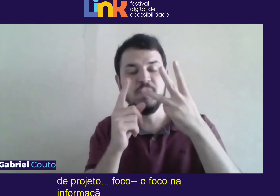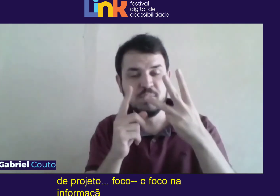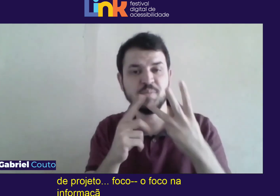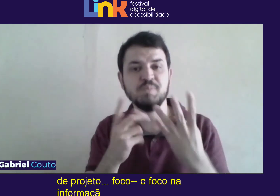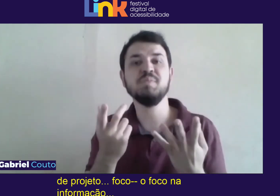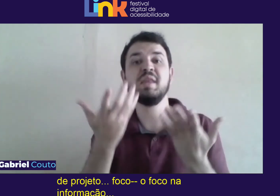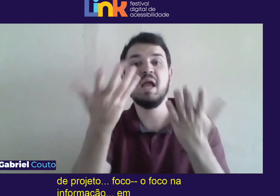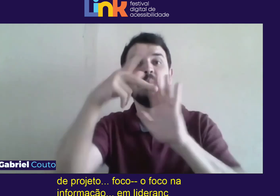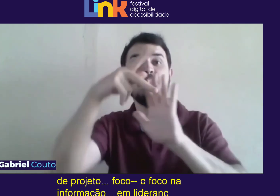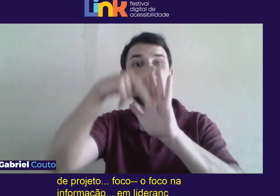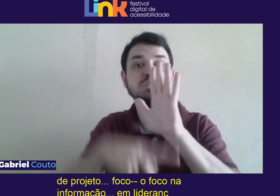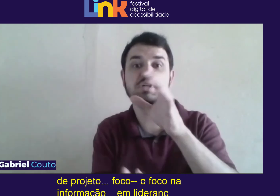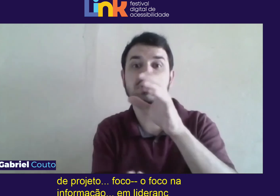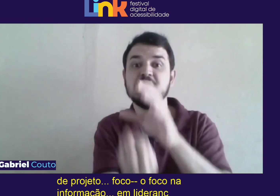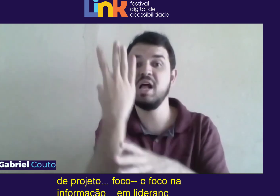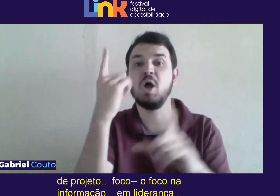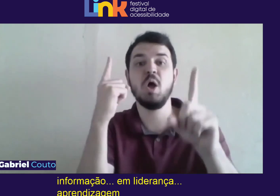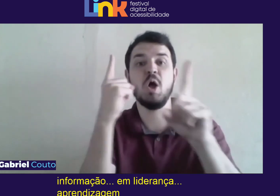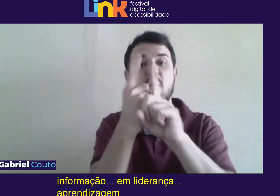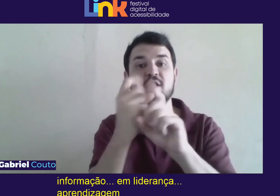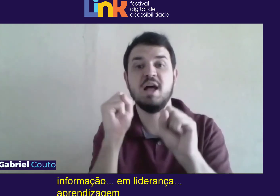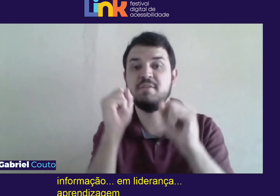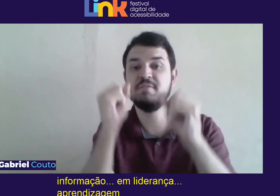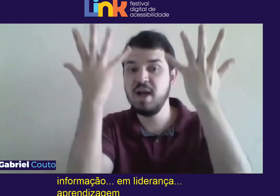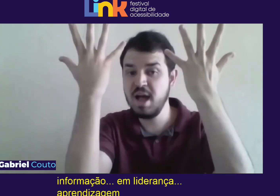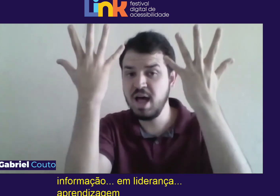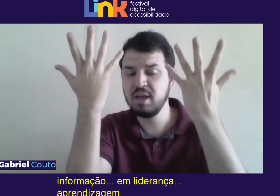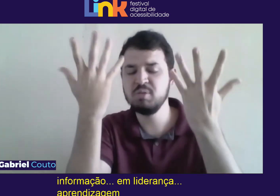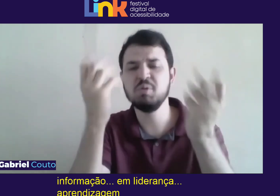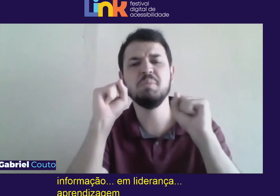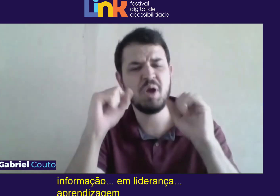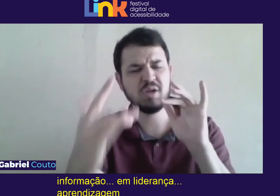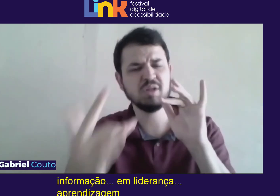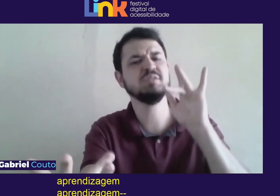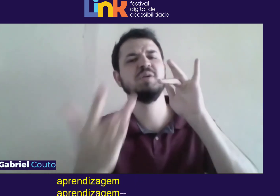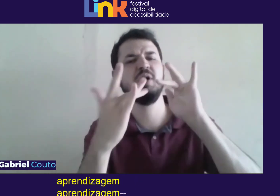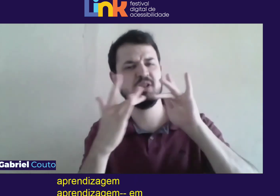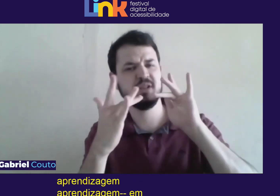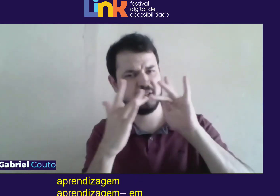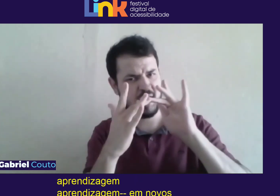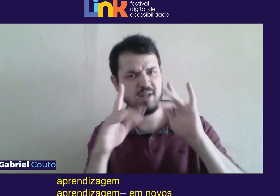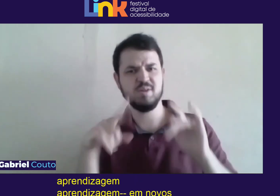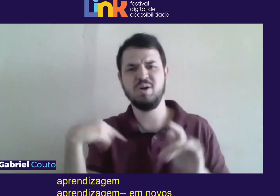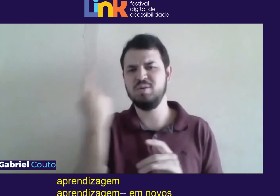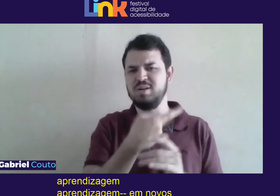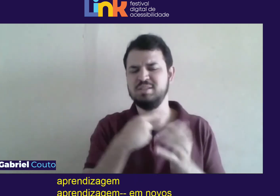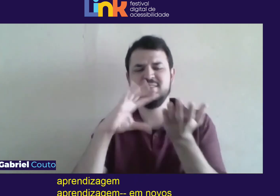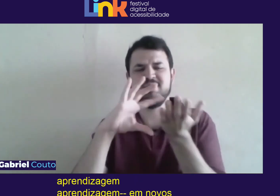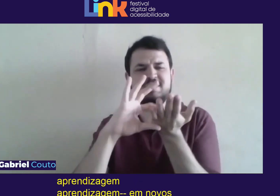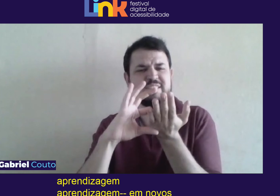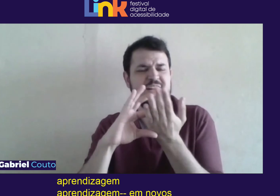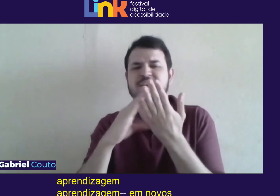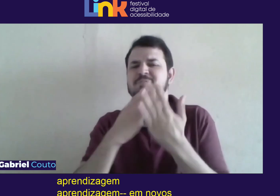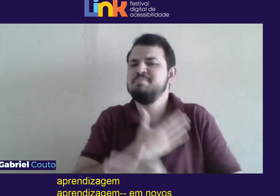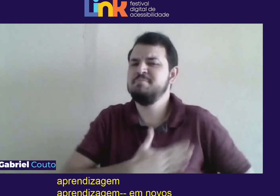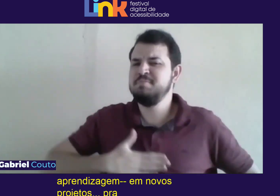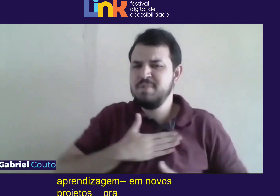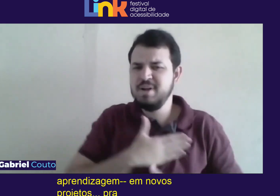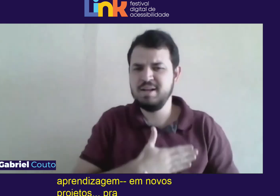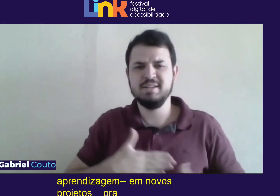aprendizado, em novos projetos, para eventos, vocês podem entrar em contato conosco,